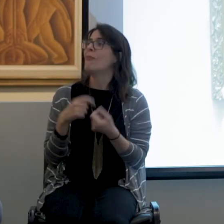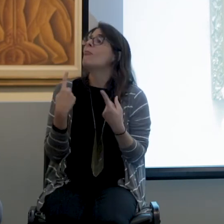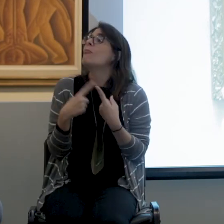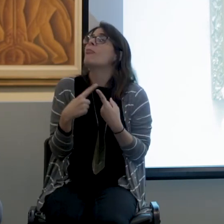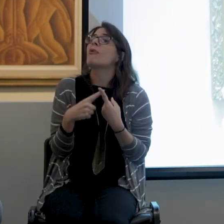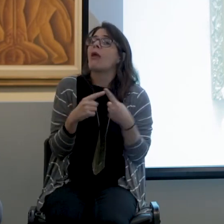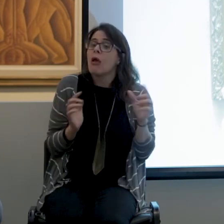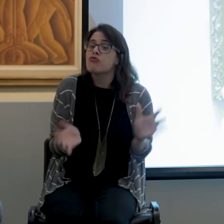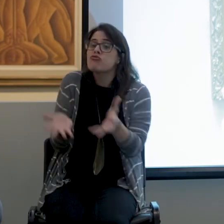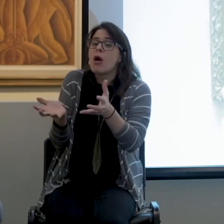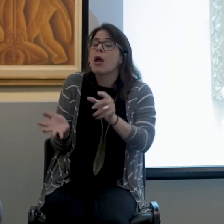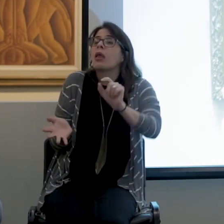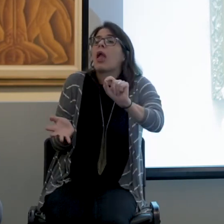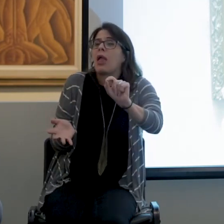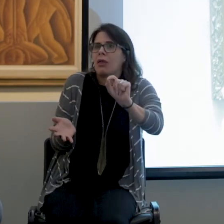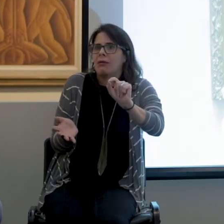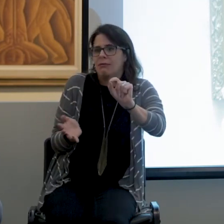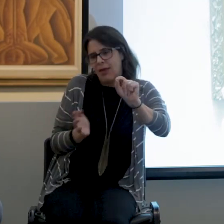moderna, pela técnica moderna.